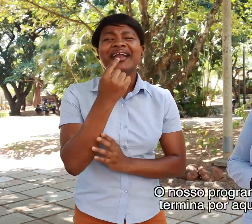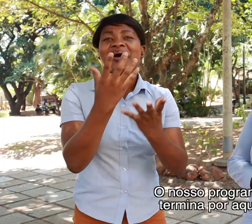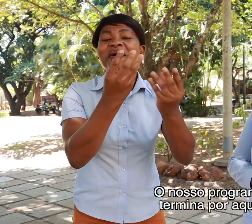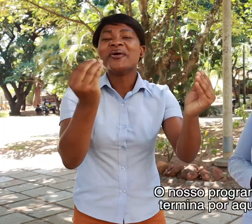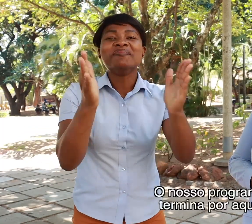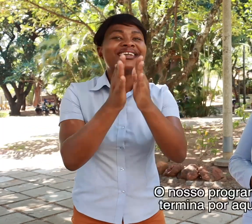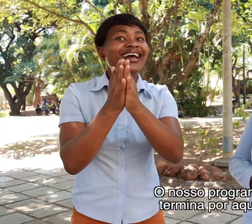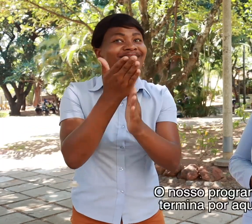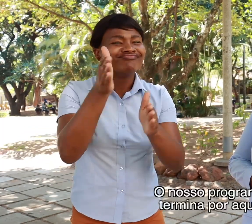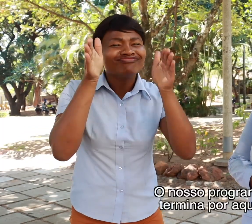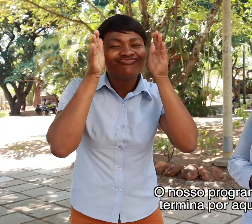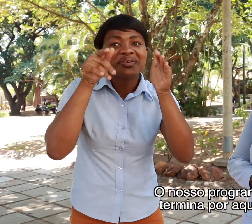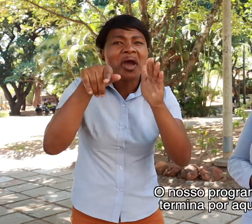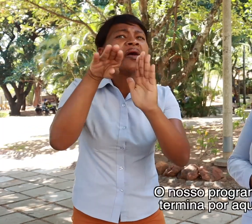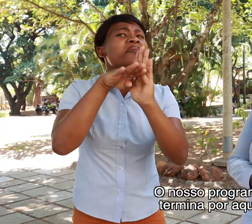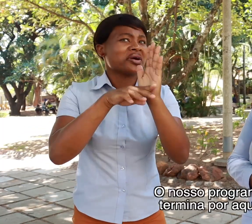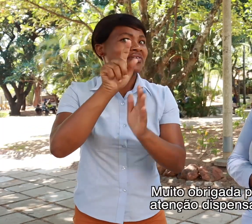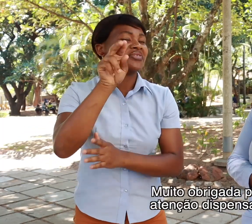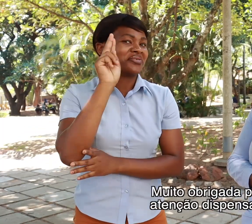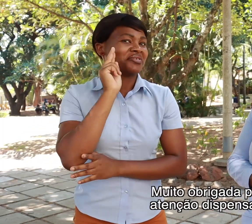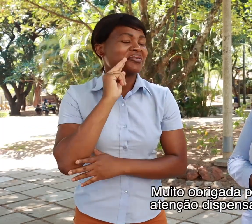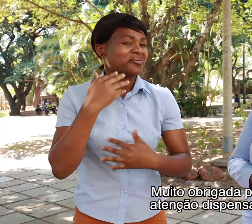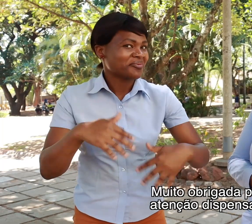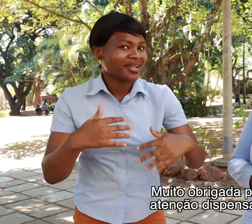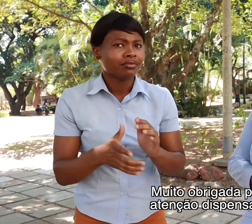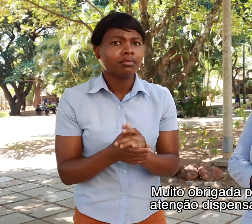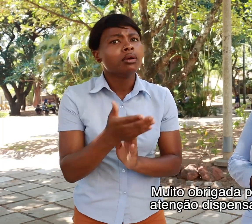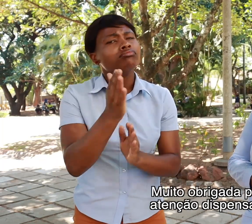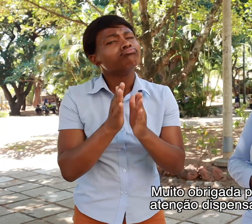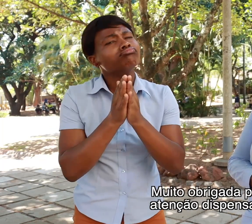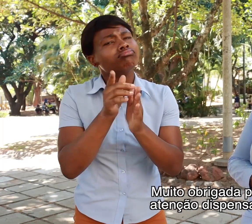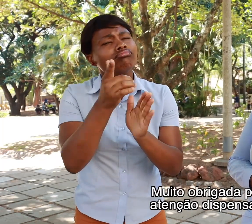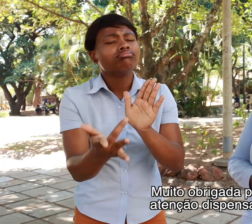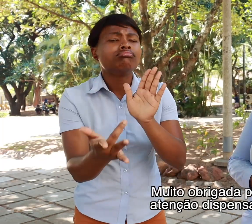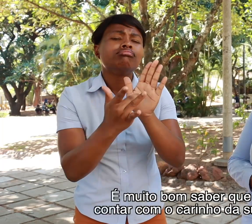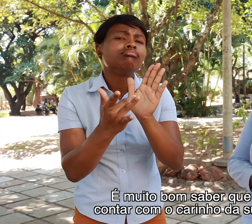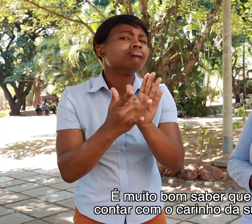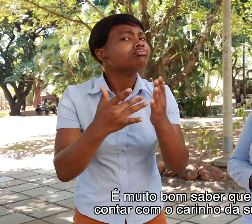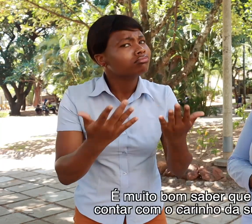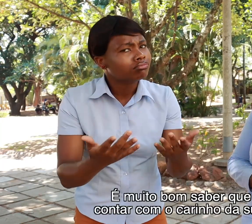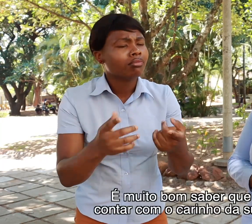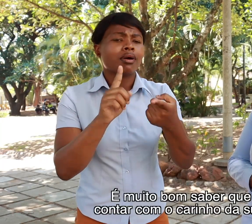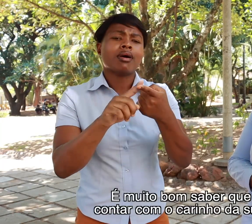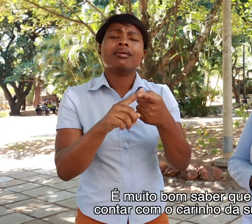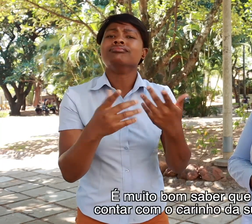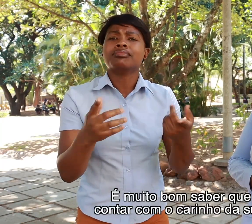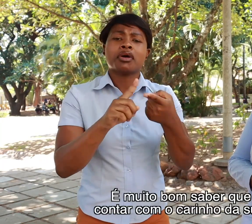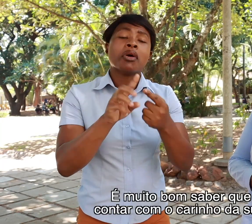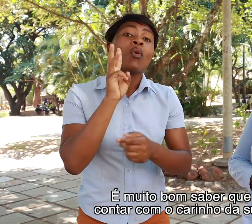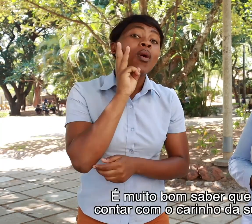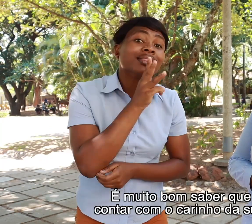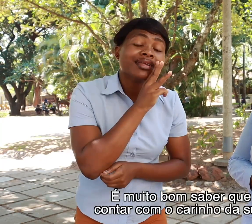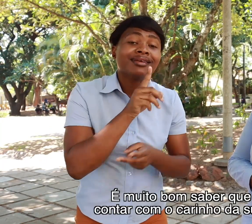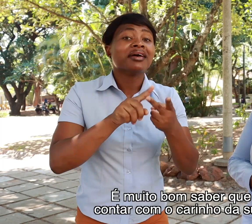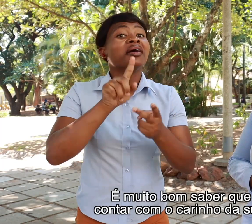O nosso programa termina por aqui. Muito obrigada pela atenção dispensada. É muito bom saber que podemos